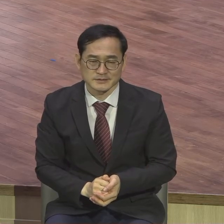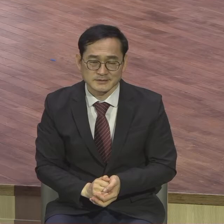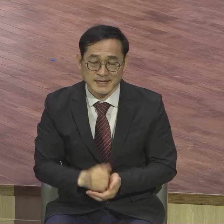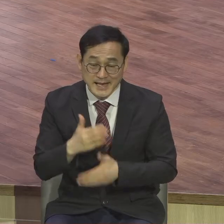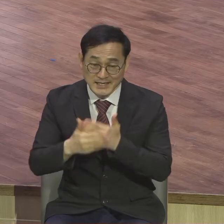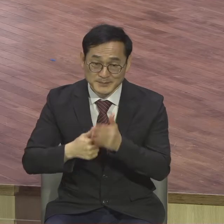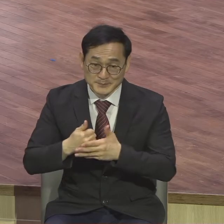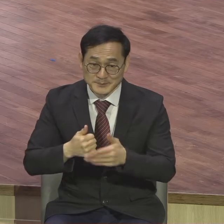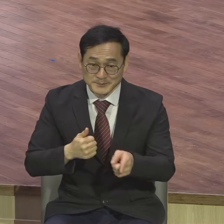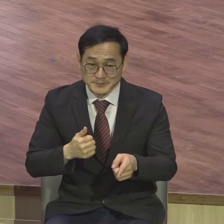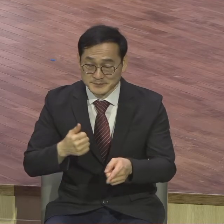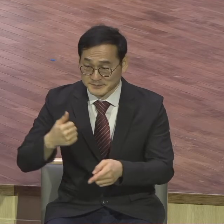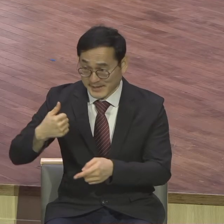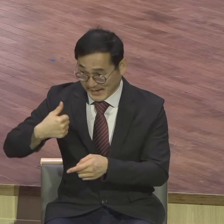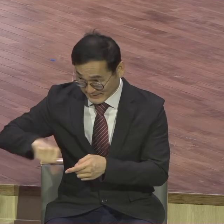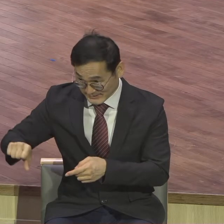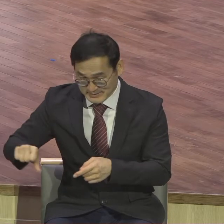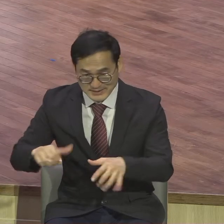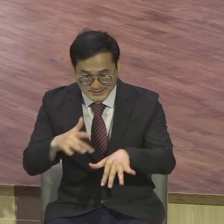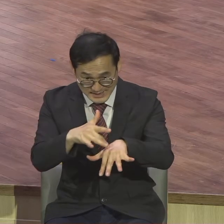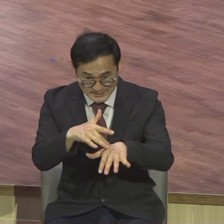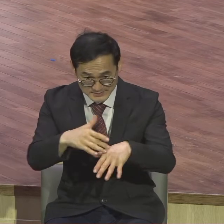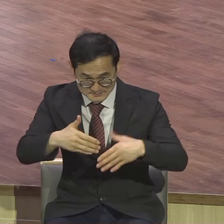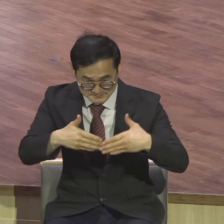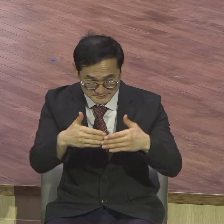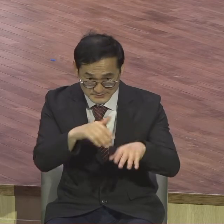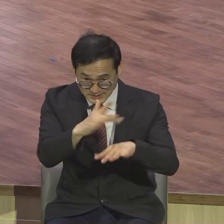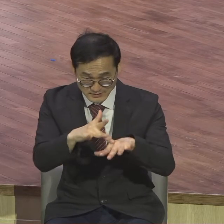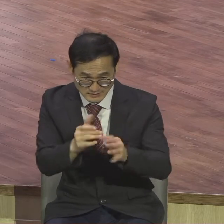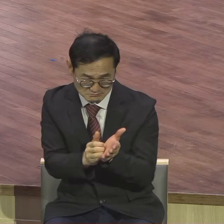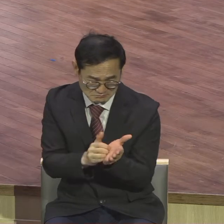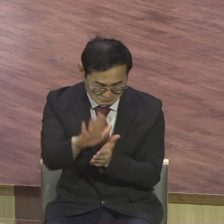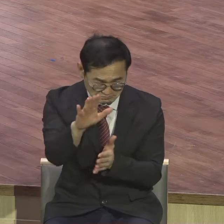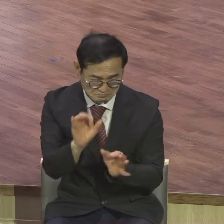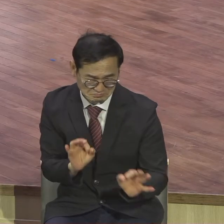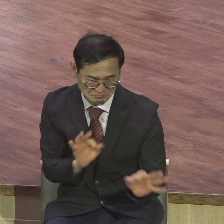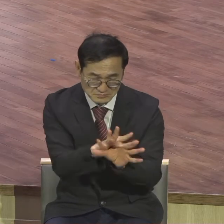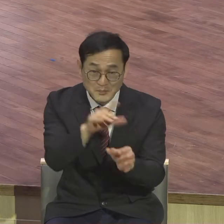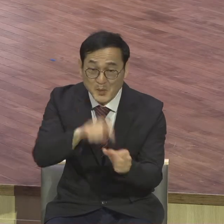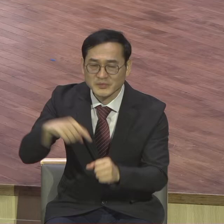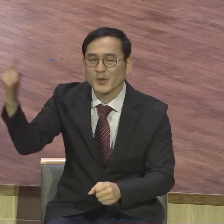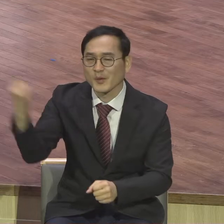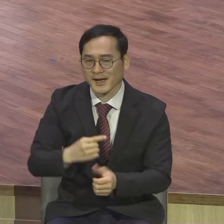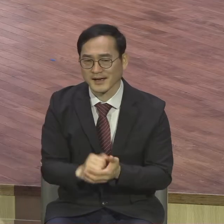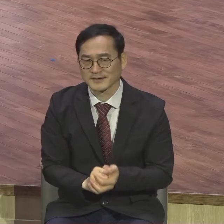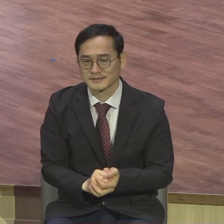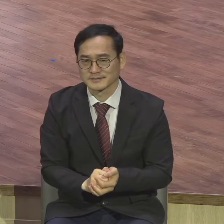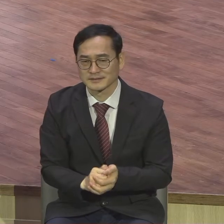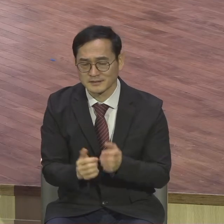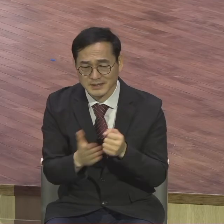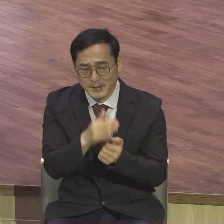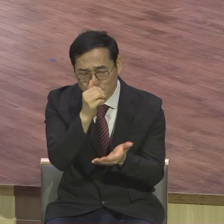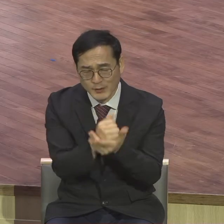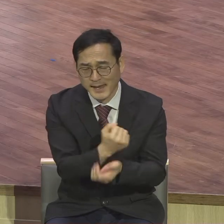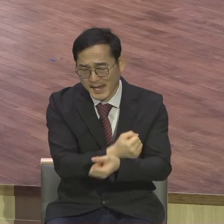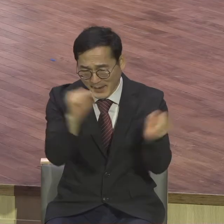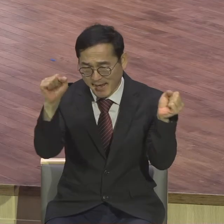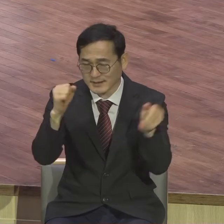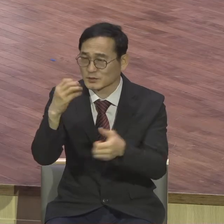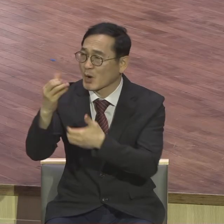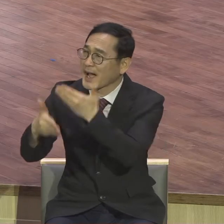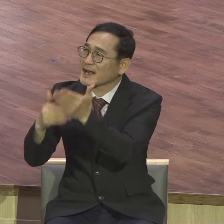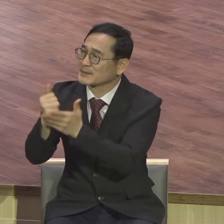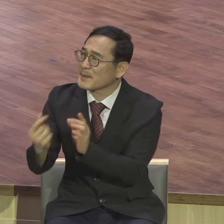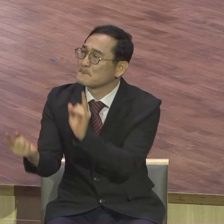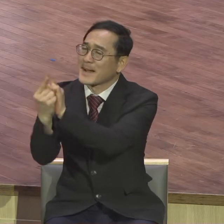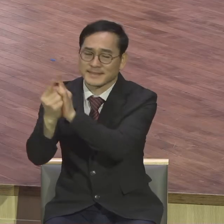마귀를 내려 오셨다. 그래서 예수님이 땅에 오신 것은 모든 사람으로부터 죄에서 해방, 하나님 만나게 해주시고